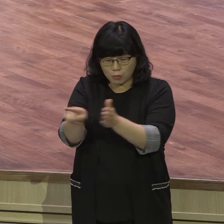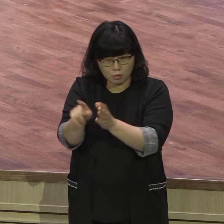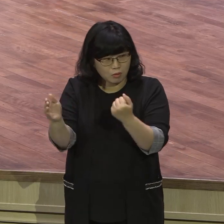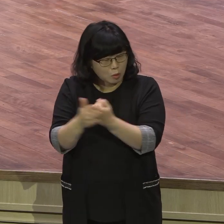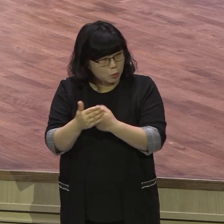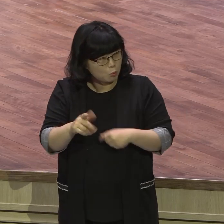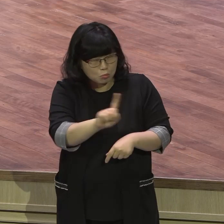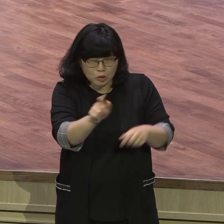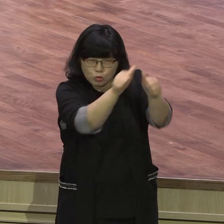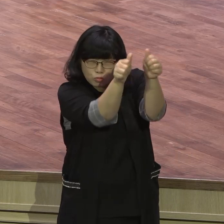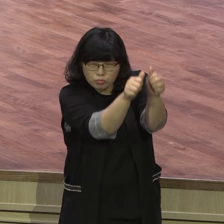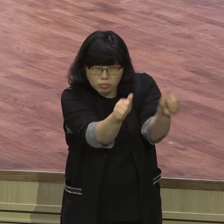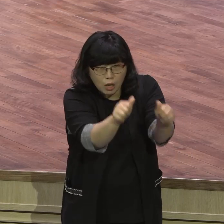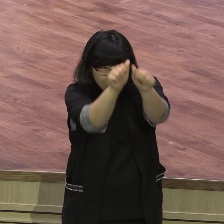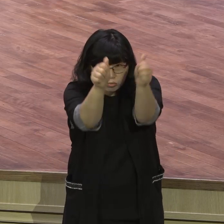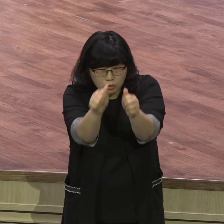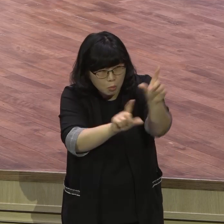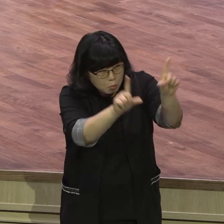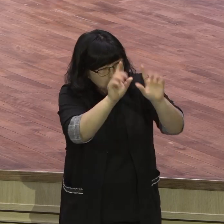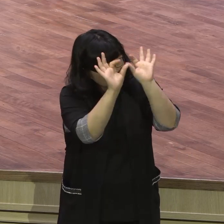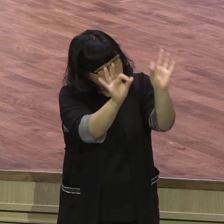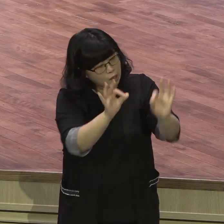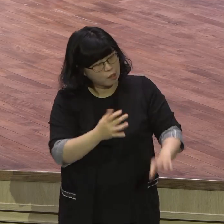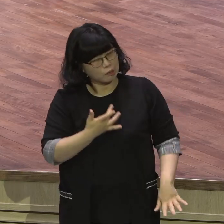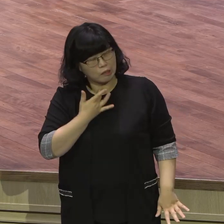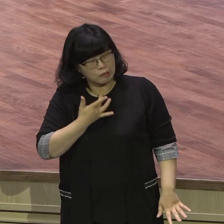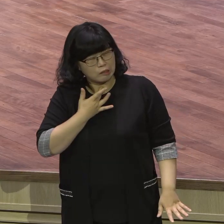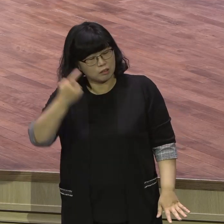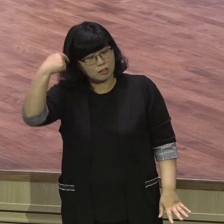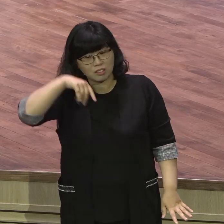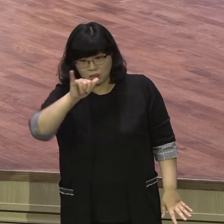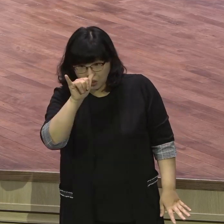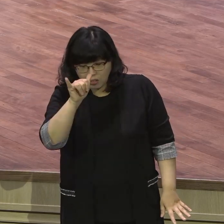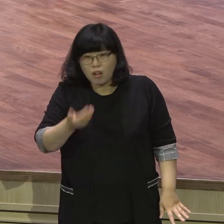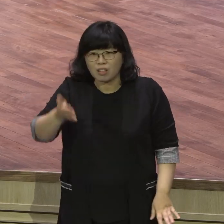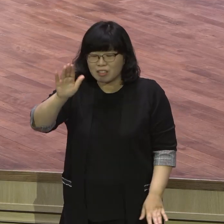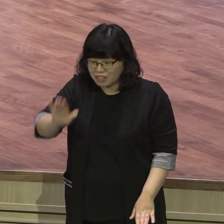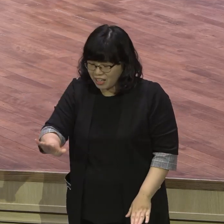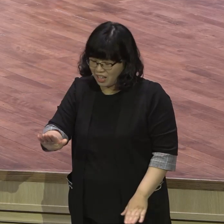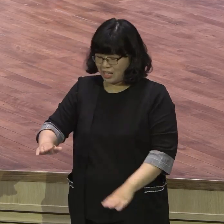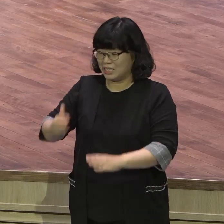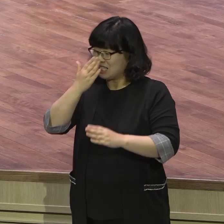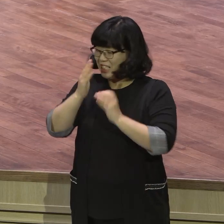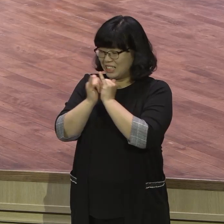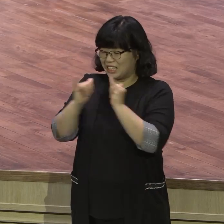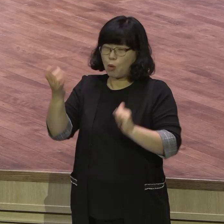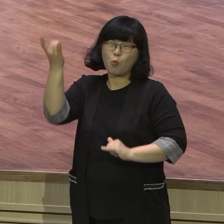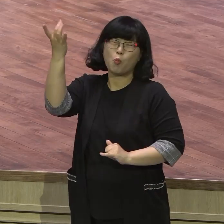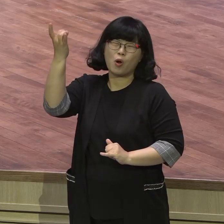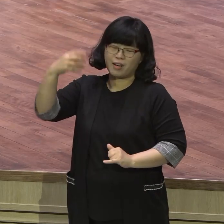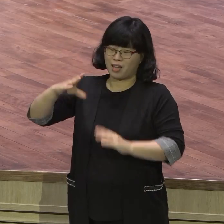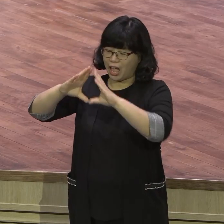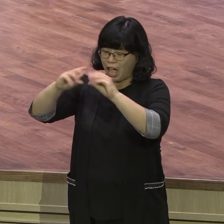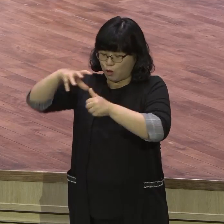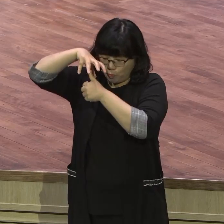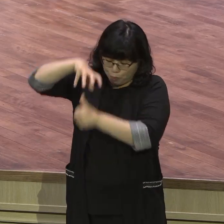이상하잖아요. 싫은데 태어날 때부터 우상문화에서 자랐어요. 태국 사람들처럼